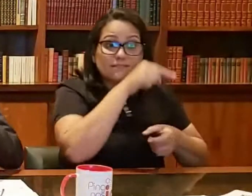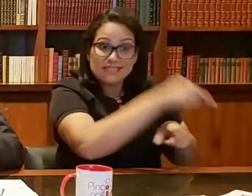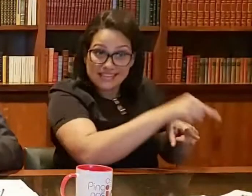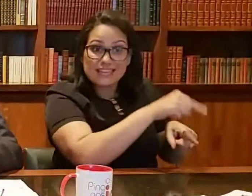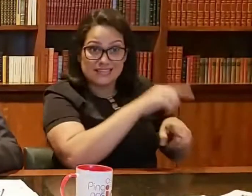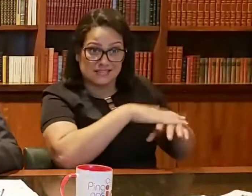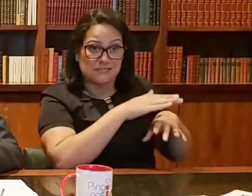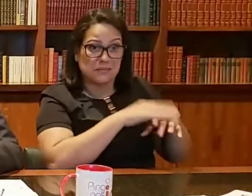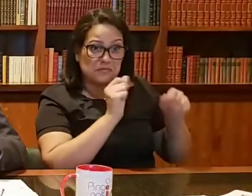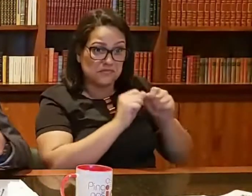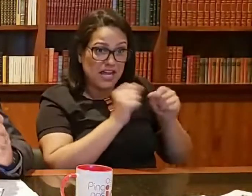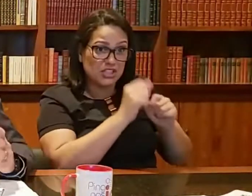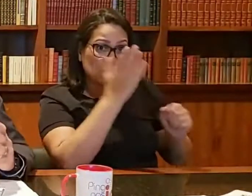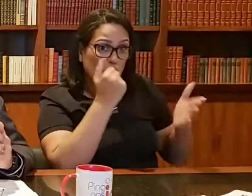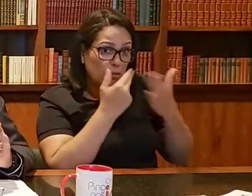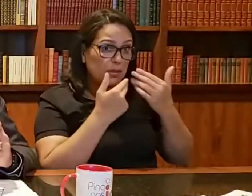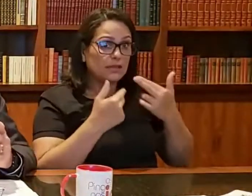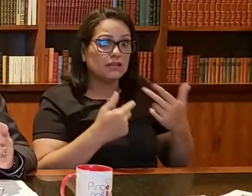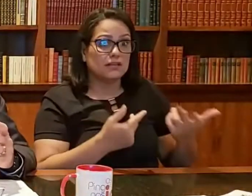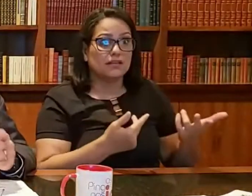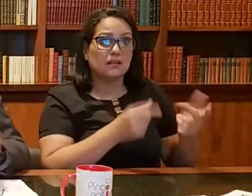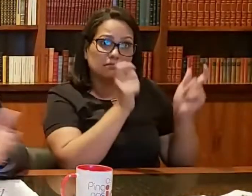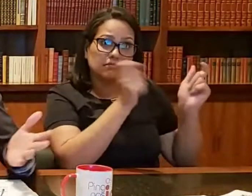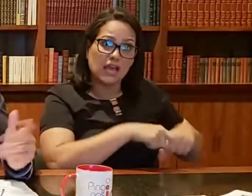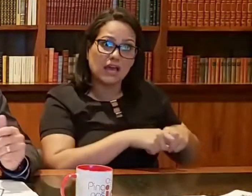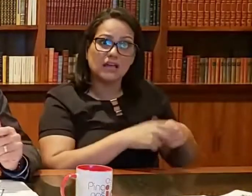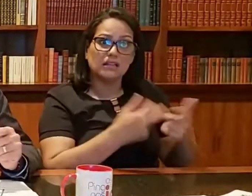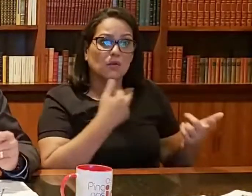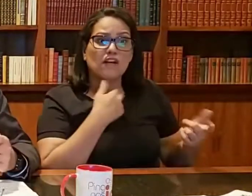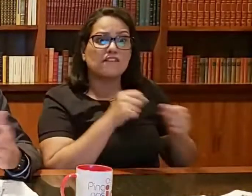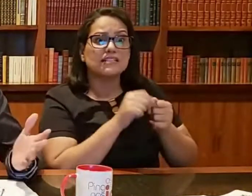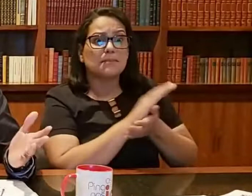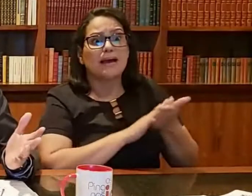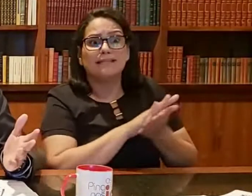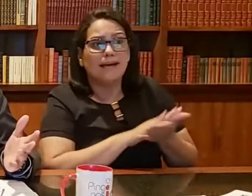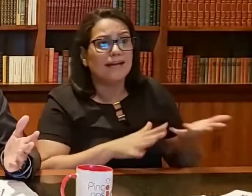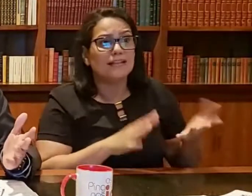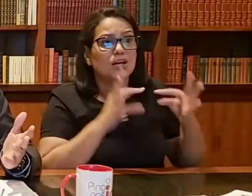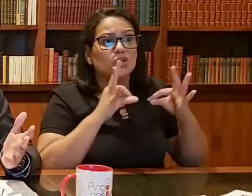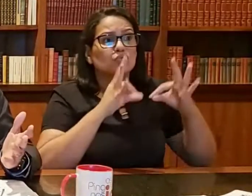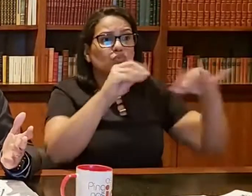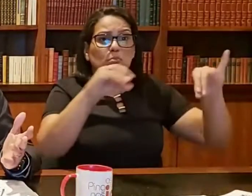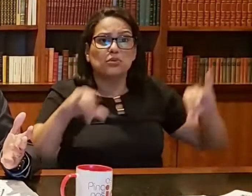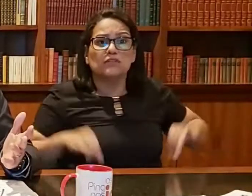que pode ficar pouco tempo dentro de casa, não vai produzir mais nada. Todos vão sofrer.